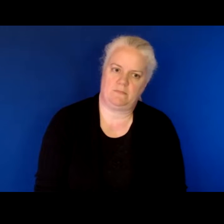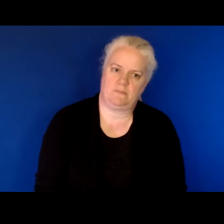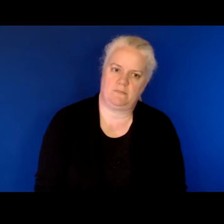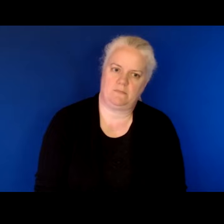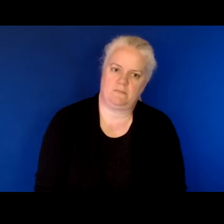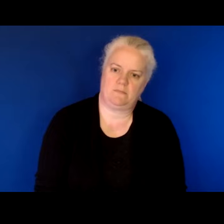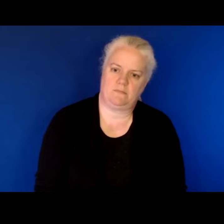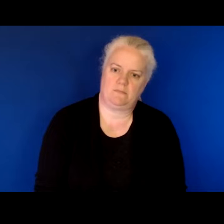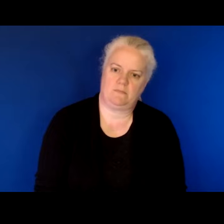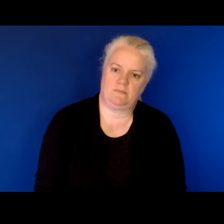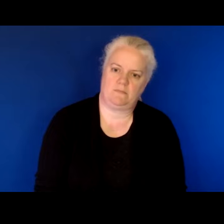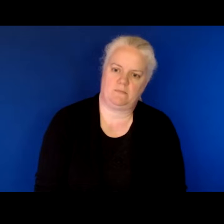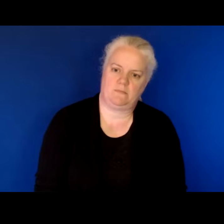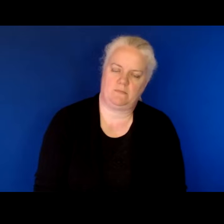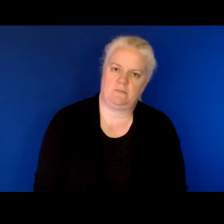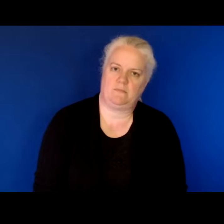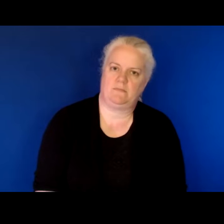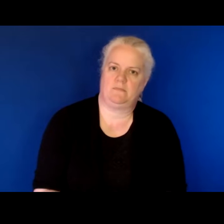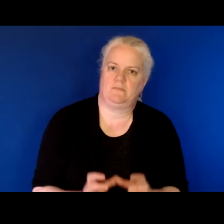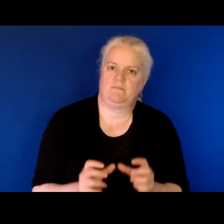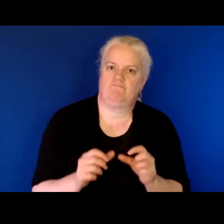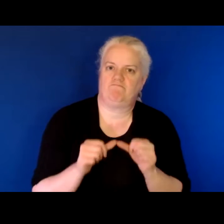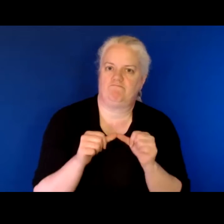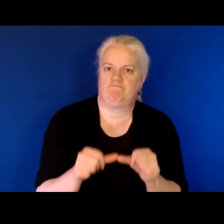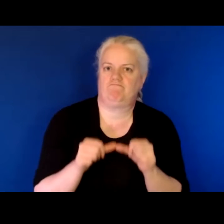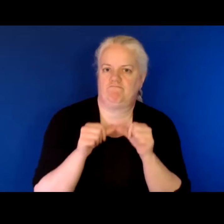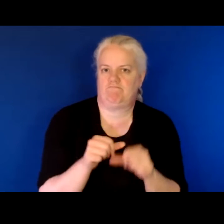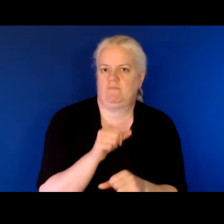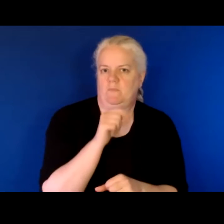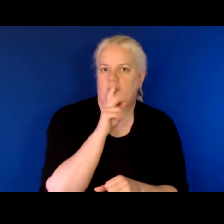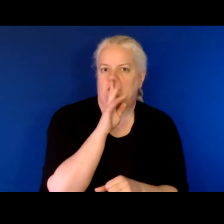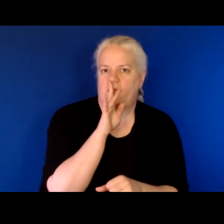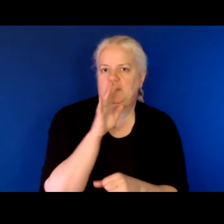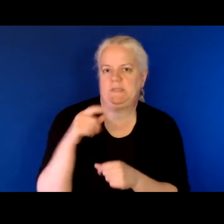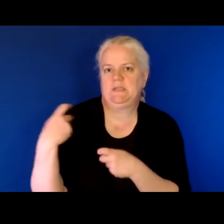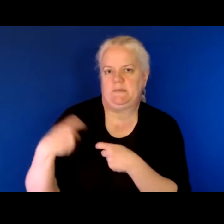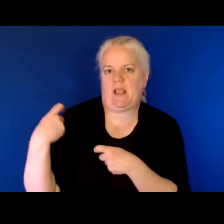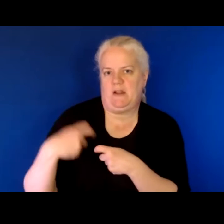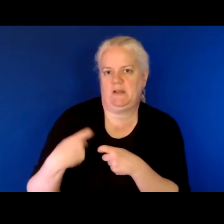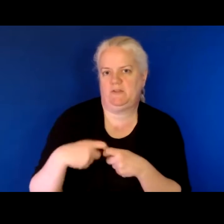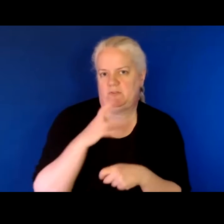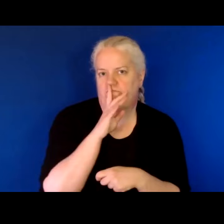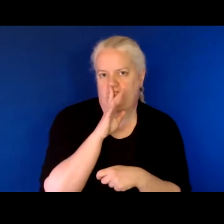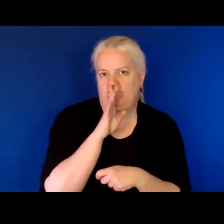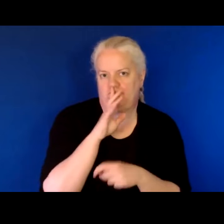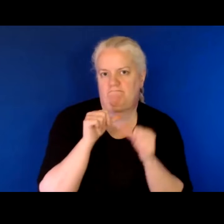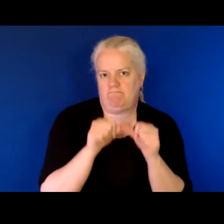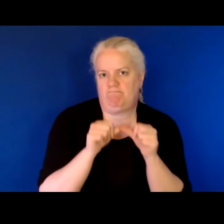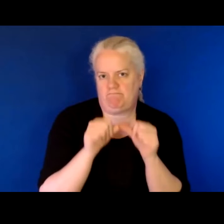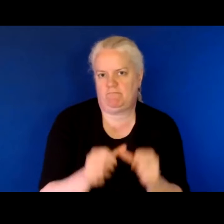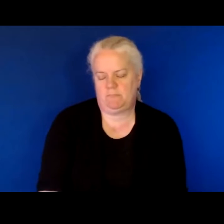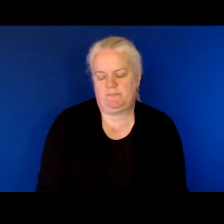43,000 casos al día a comienzos de enero.De igual manera, estamos viendo